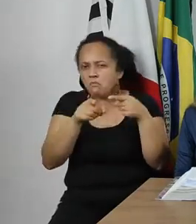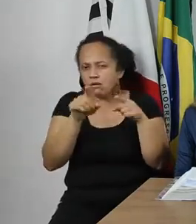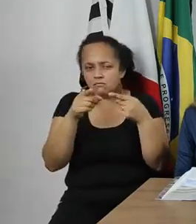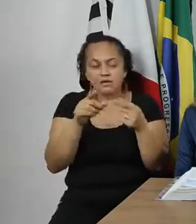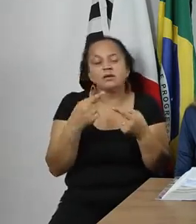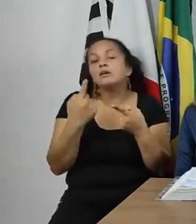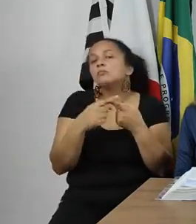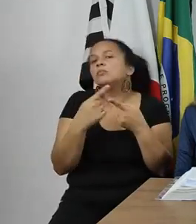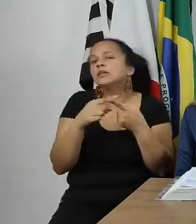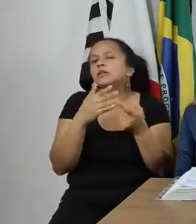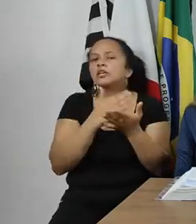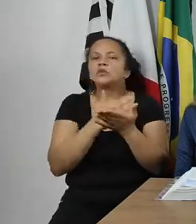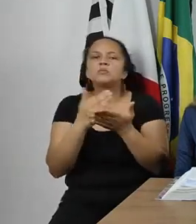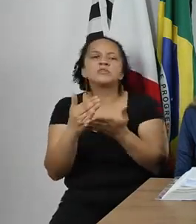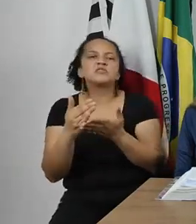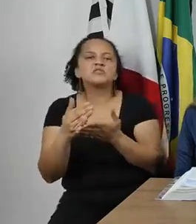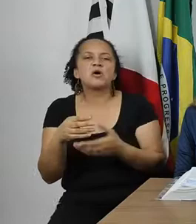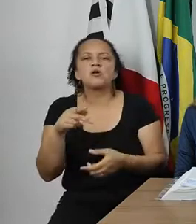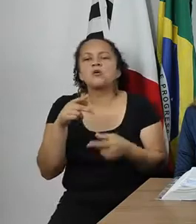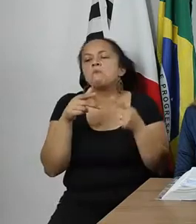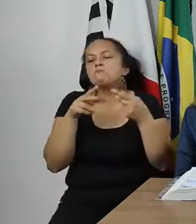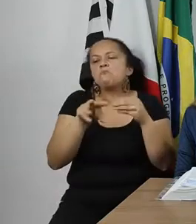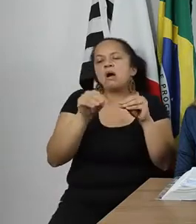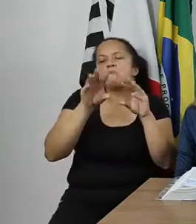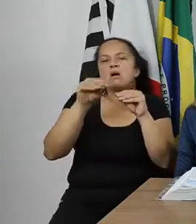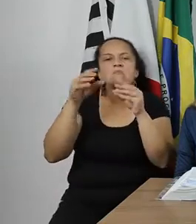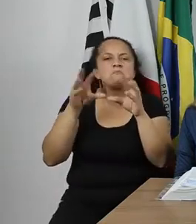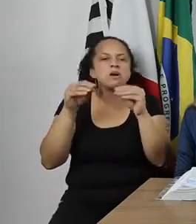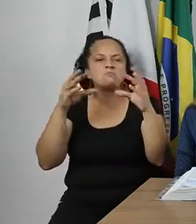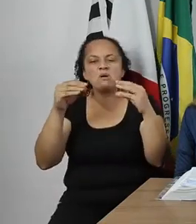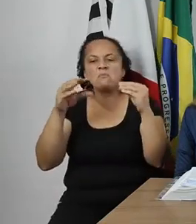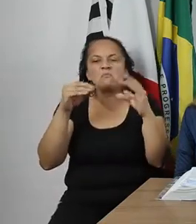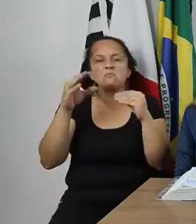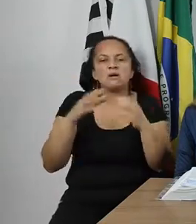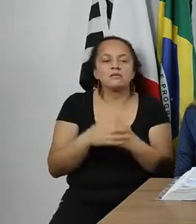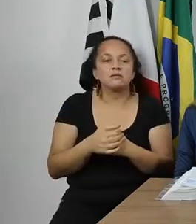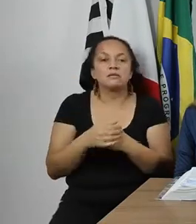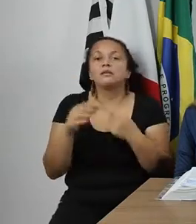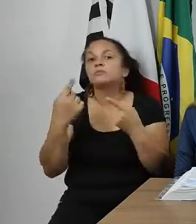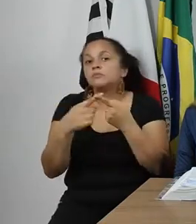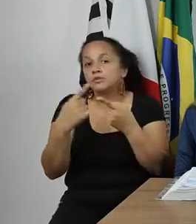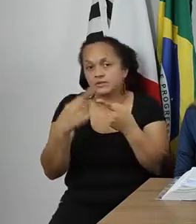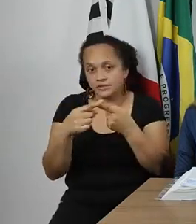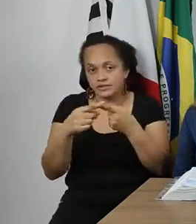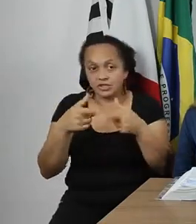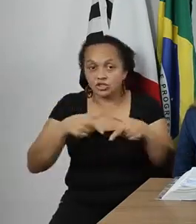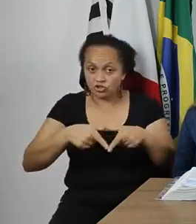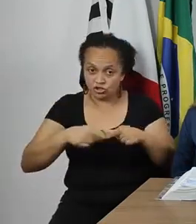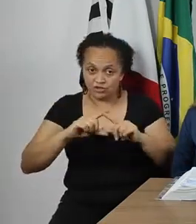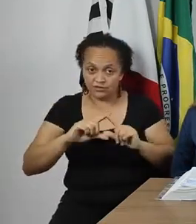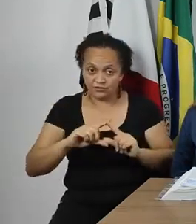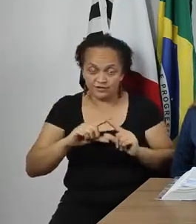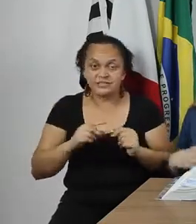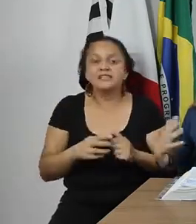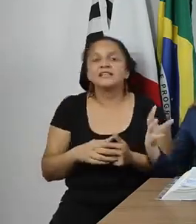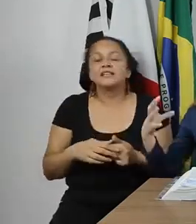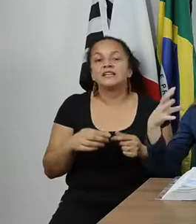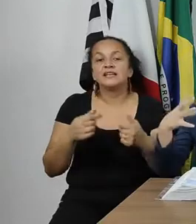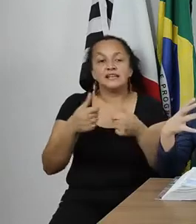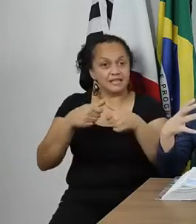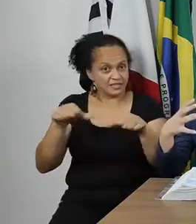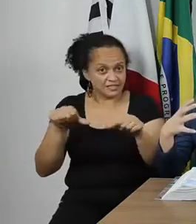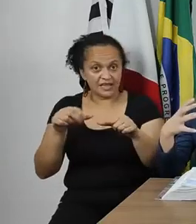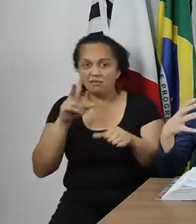iniciou isso falando para o povo? Porque Jerusalém estava muito bem fortificada